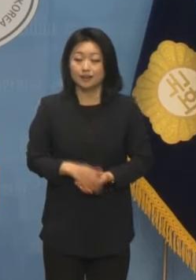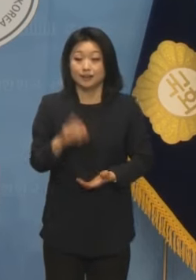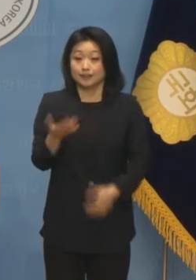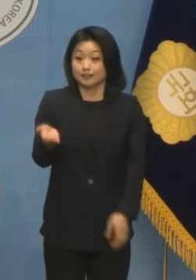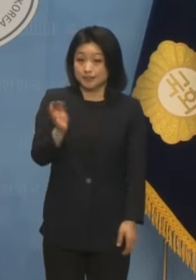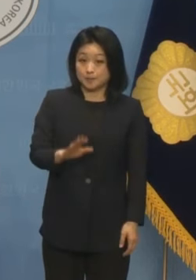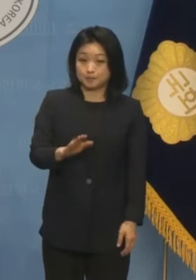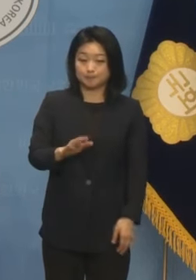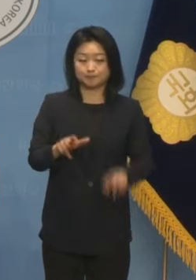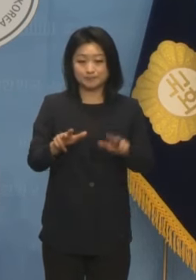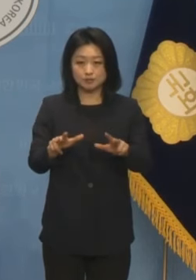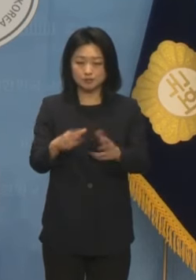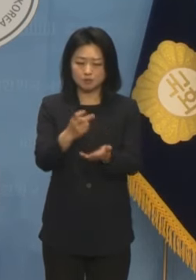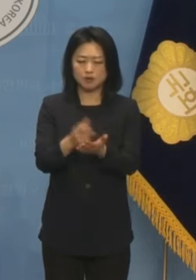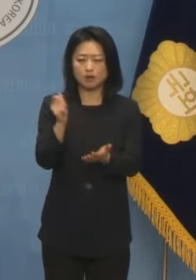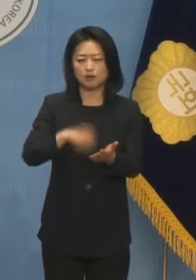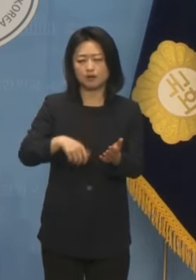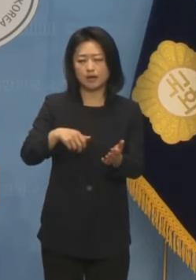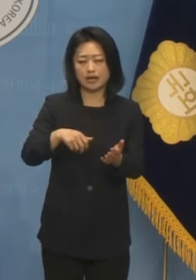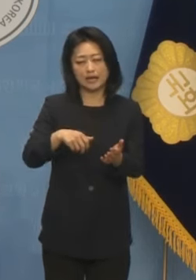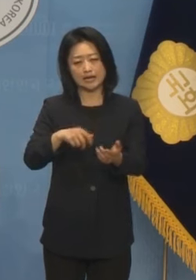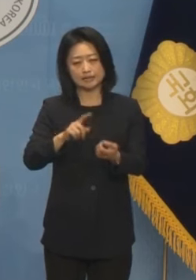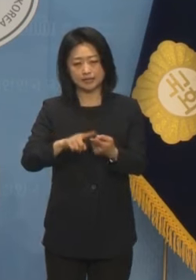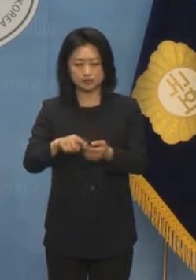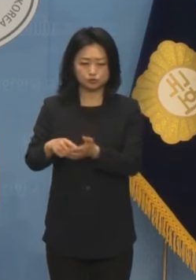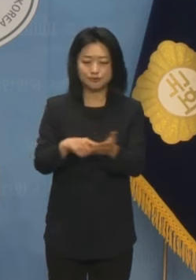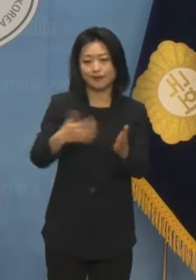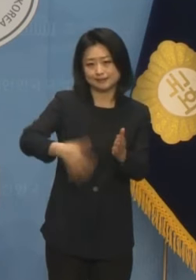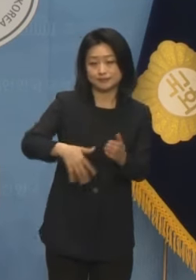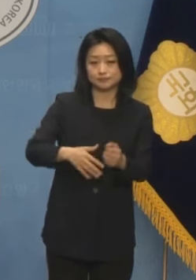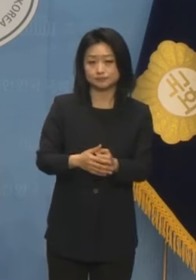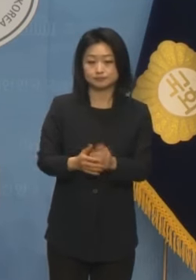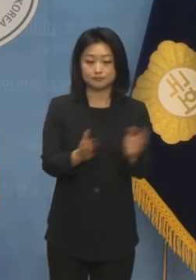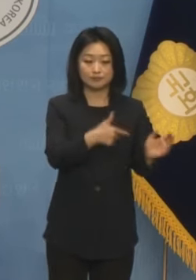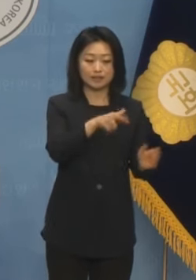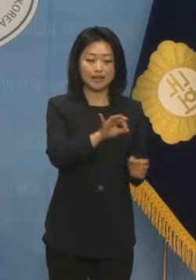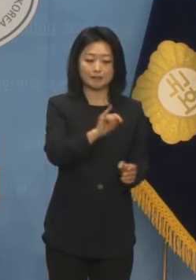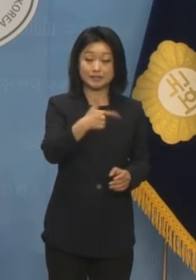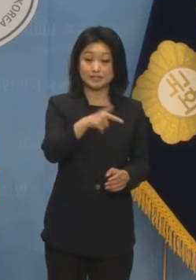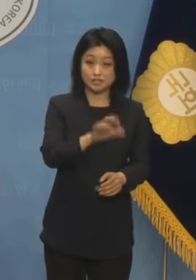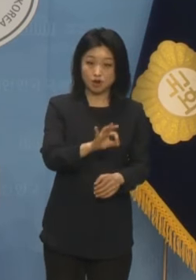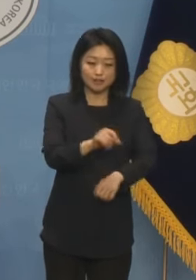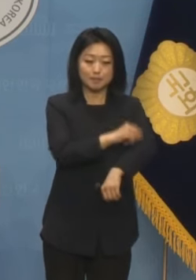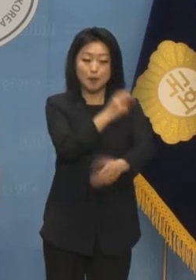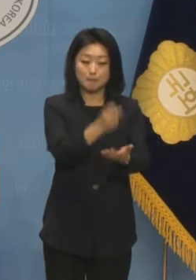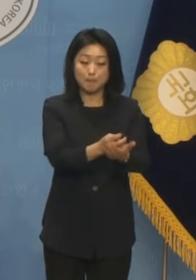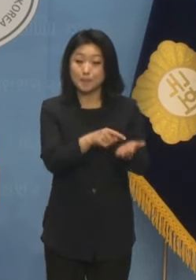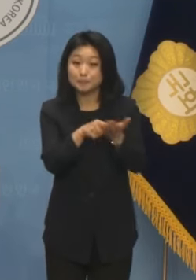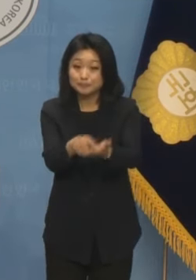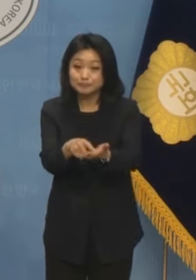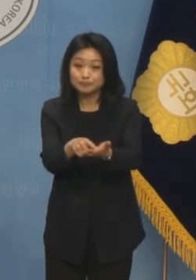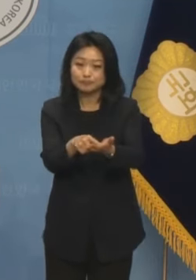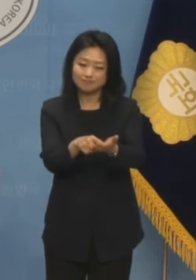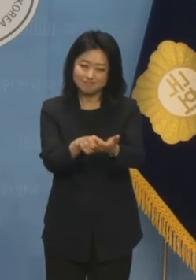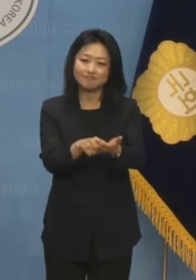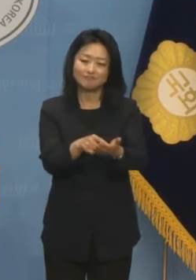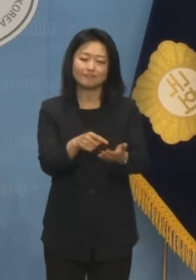하지만 여전히 지지부진한 상태입니다. 강민정 의원이 발의했던 특별법 또한 너무